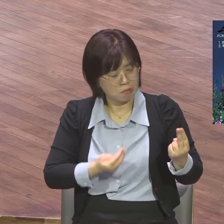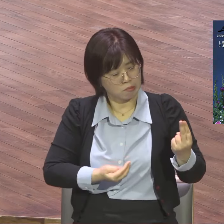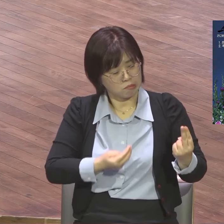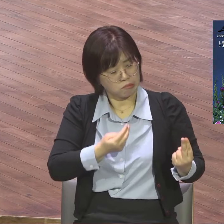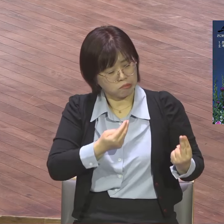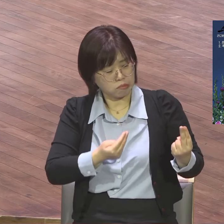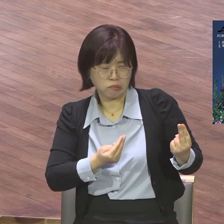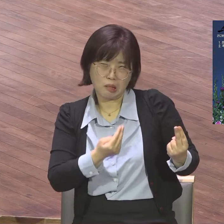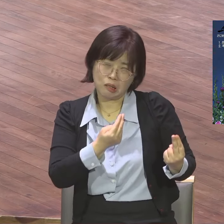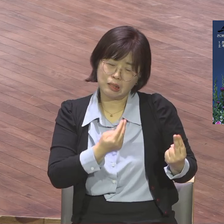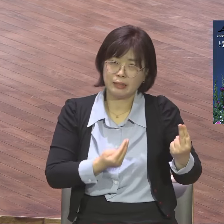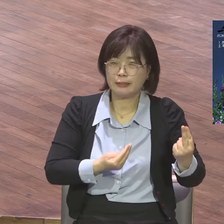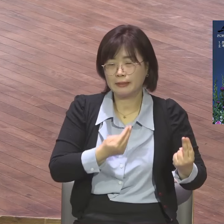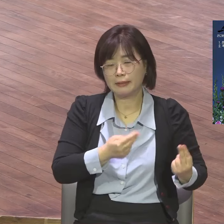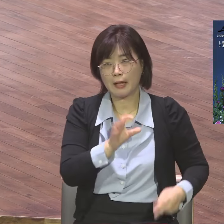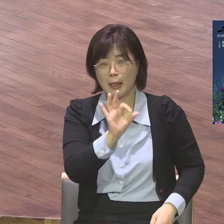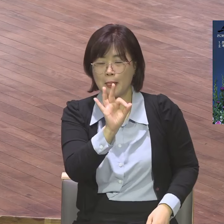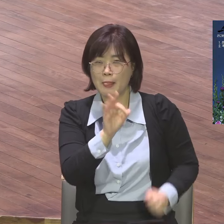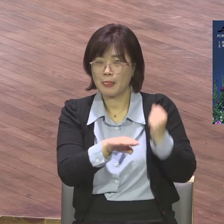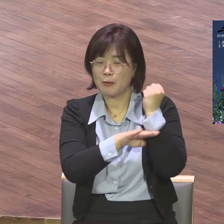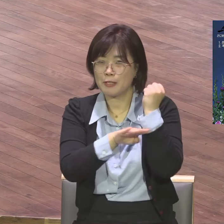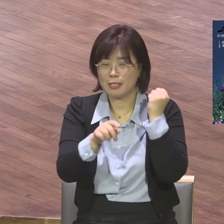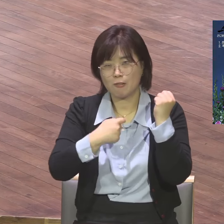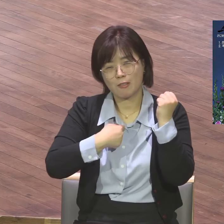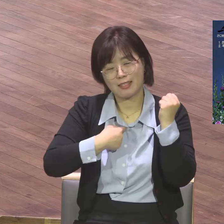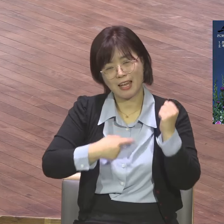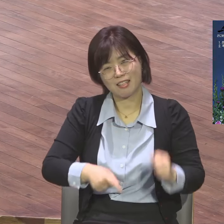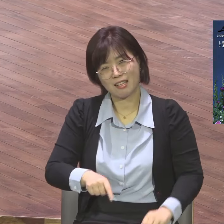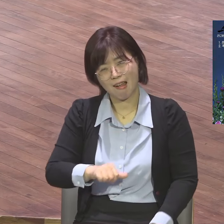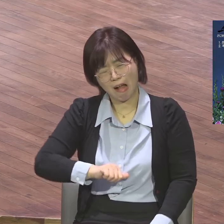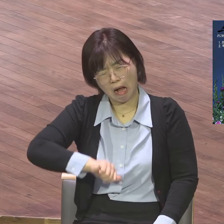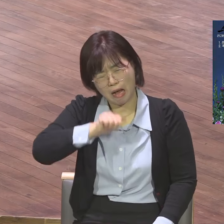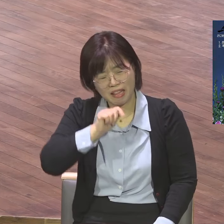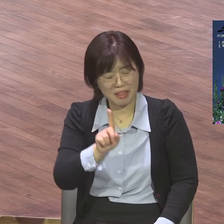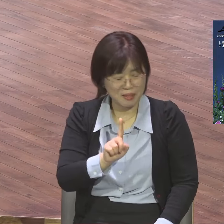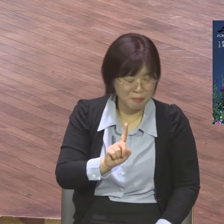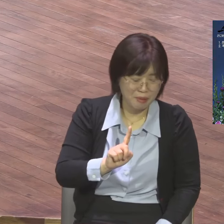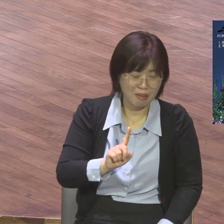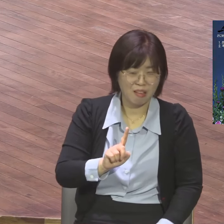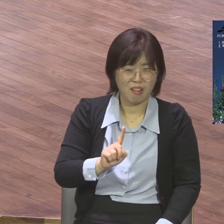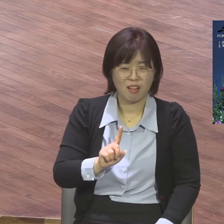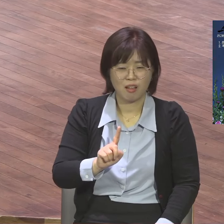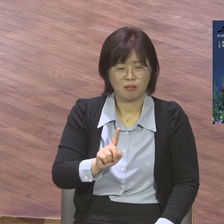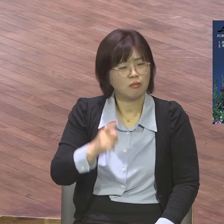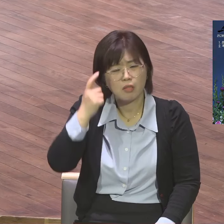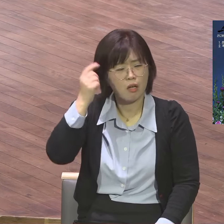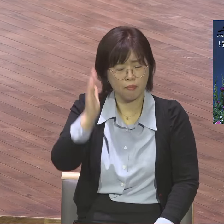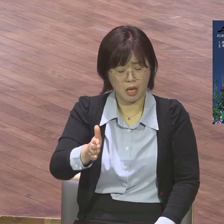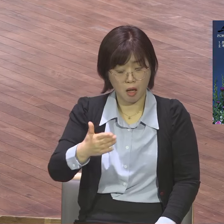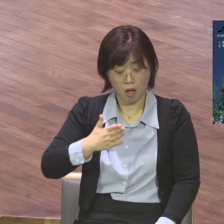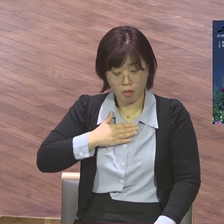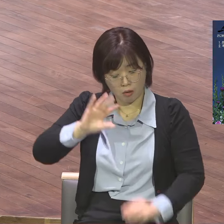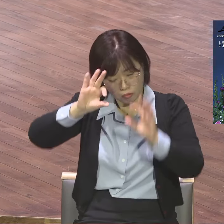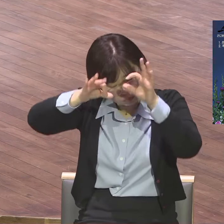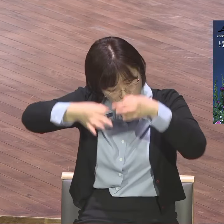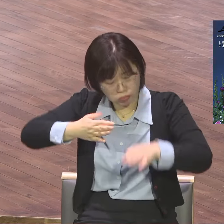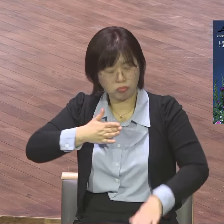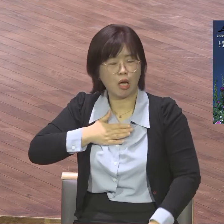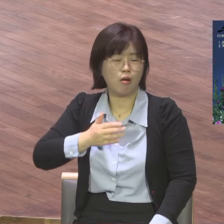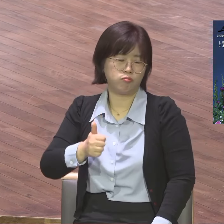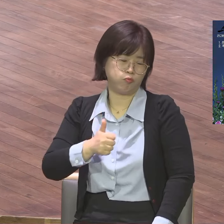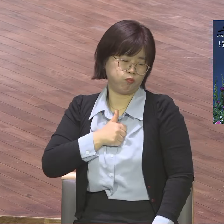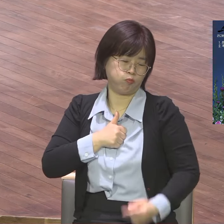그 망가져버려 그냥. 쓰레기같이 어디서 뭘 하든 하더라도 내가 누군가를 알아야 돼.